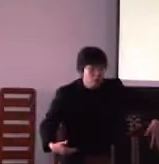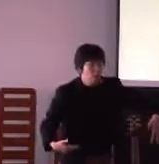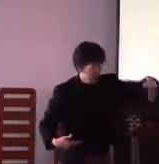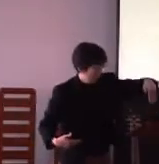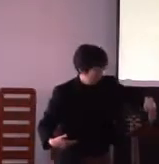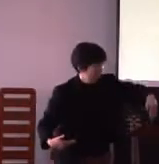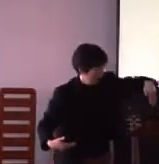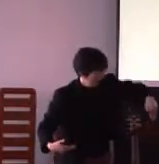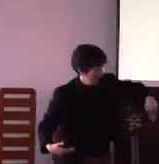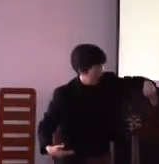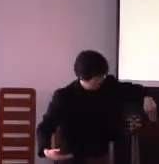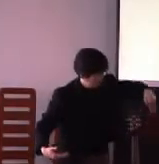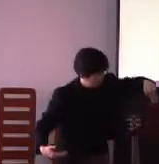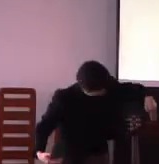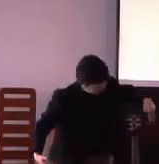ないのですね。